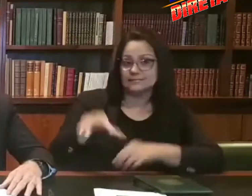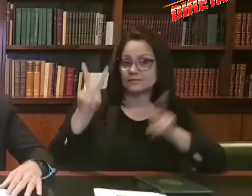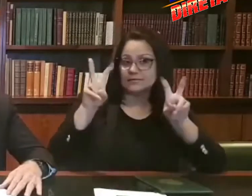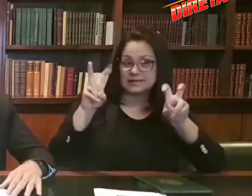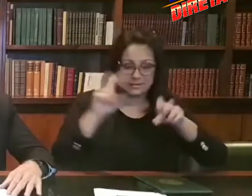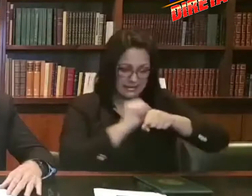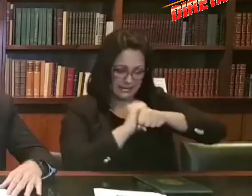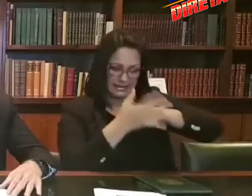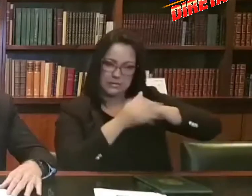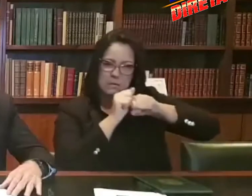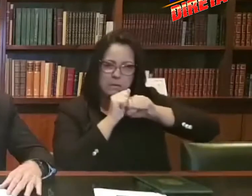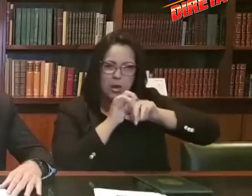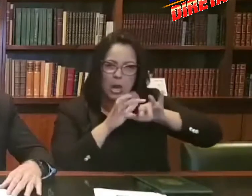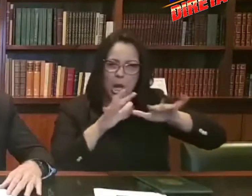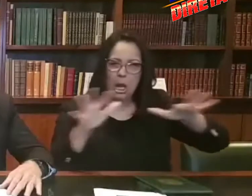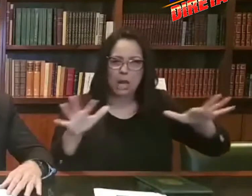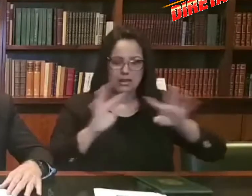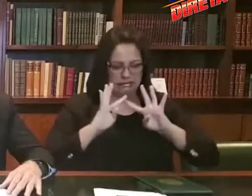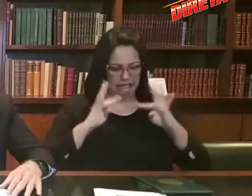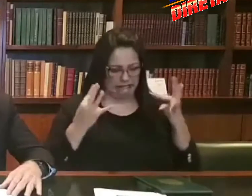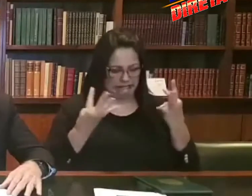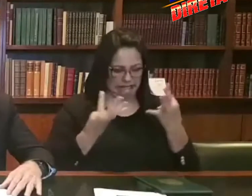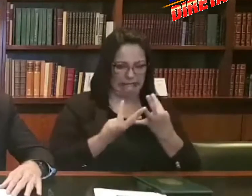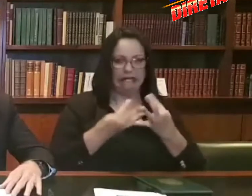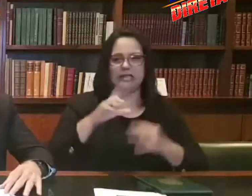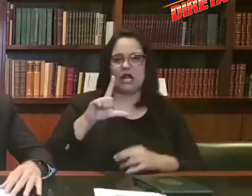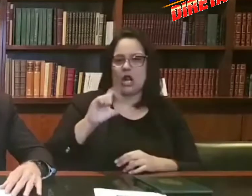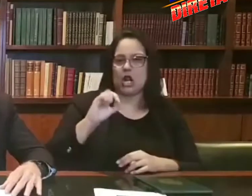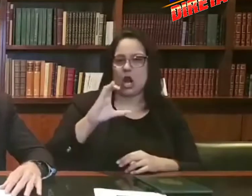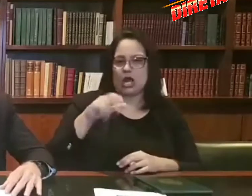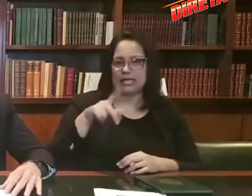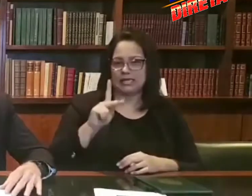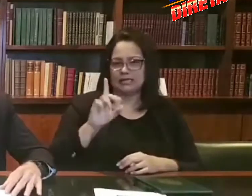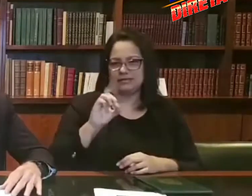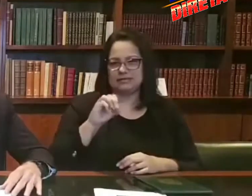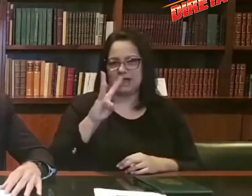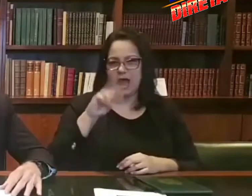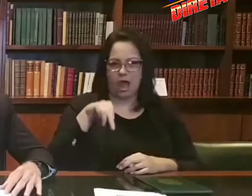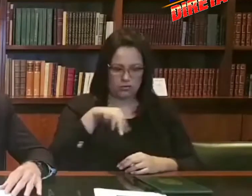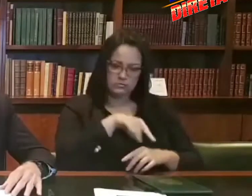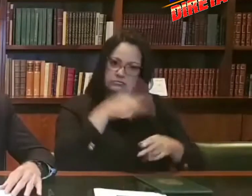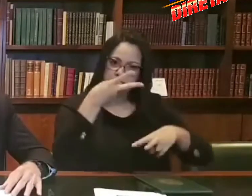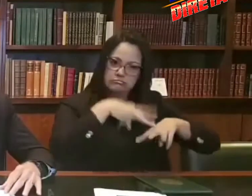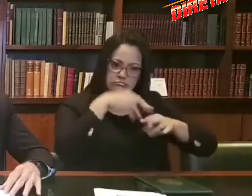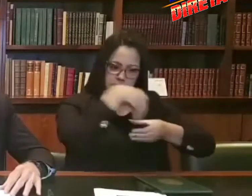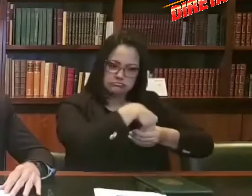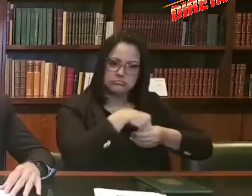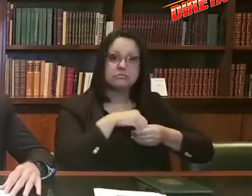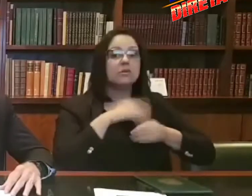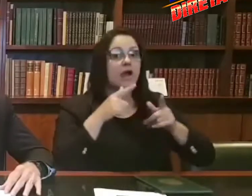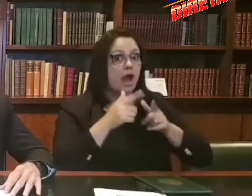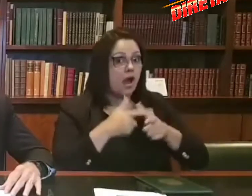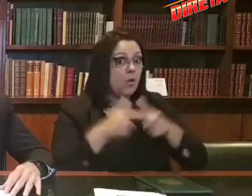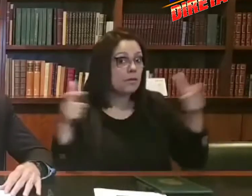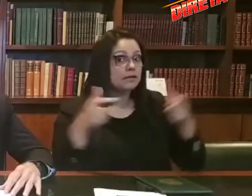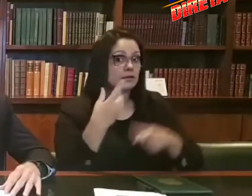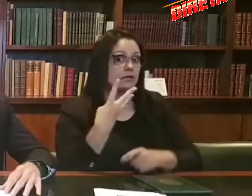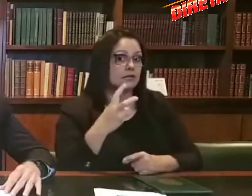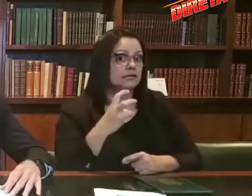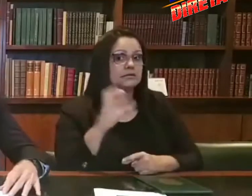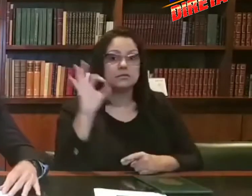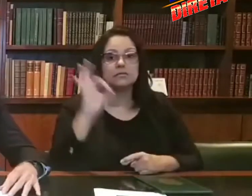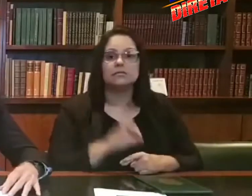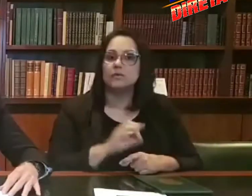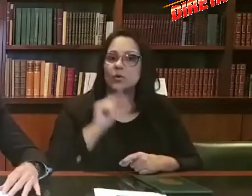da pandemia, são essas quarentenas, lockdown, tá? Pode contribuir para que se aumente em